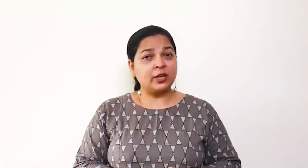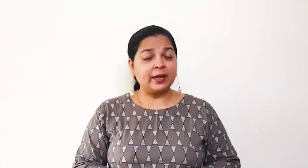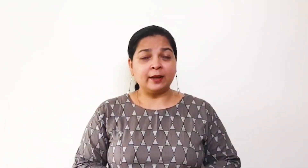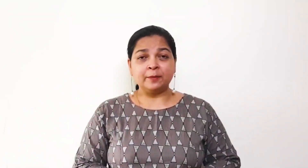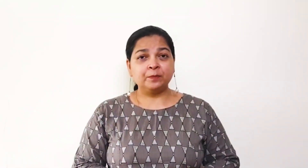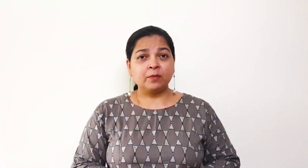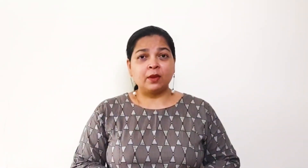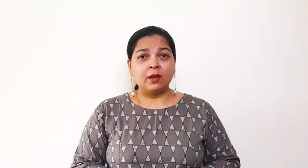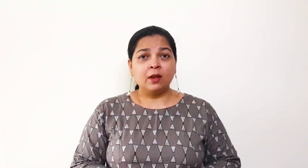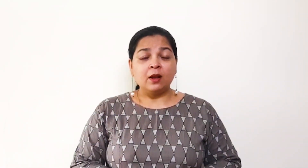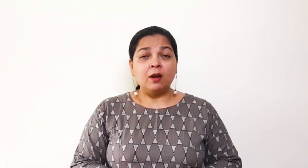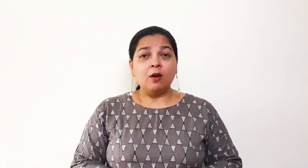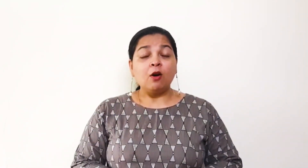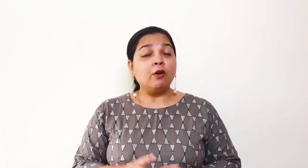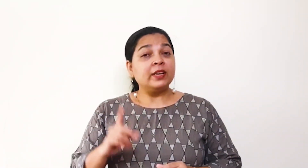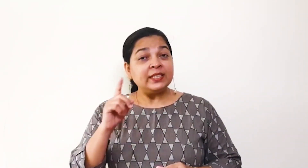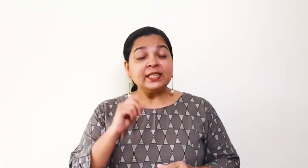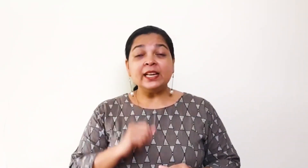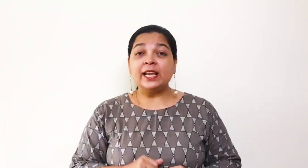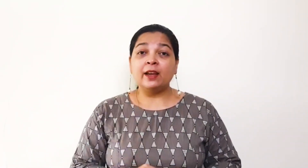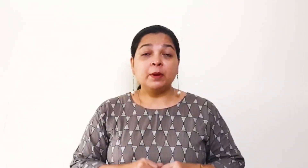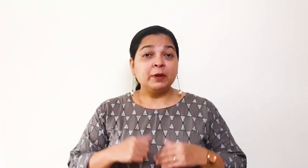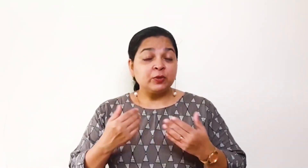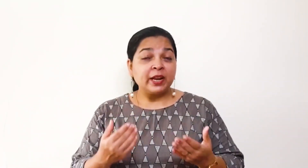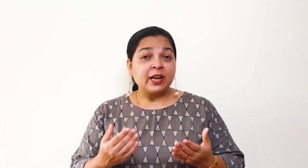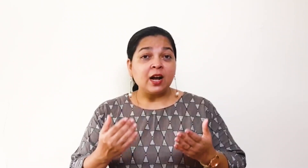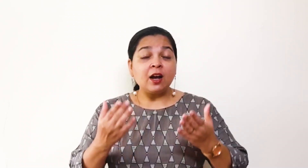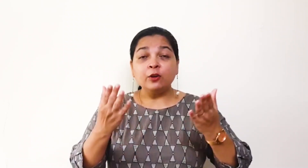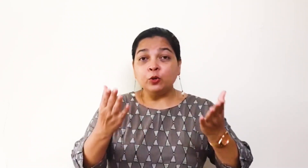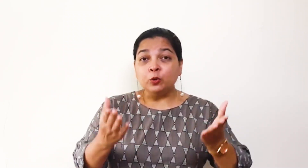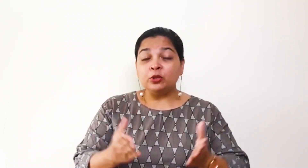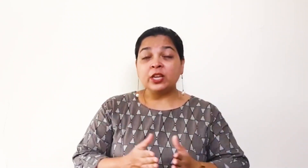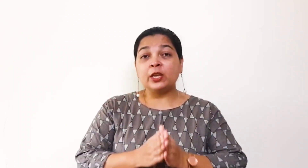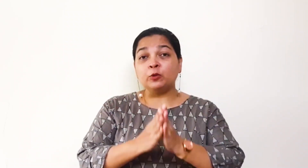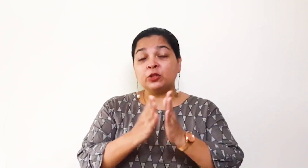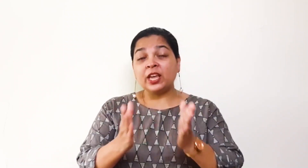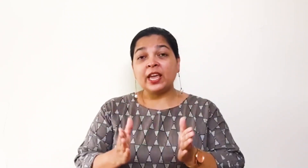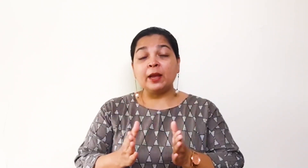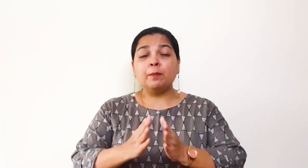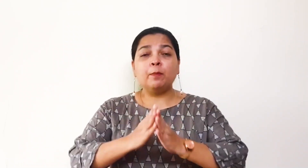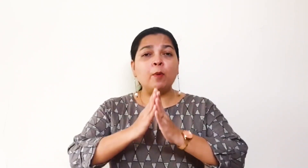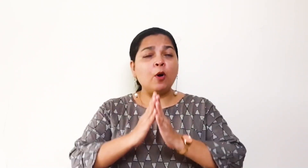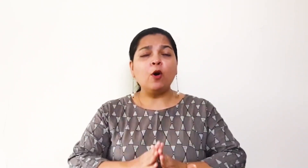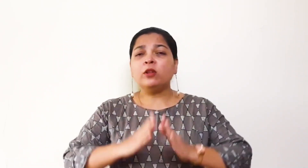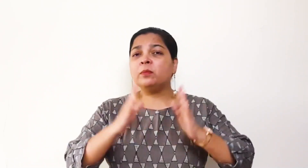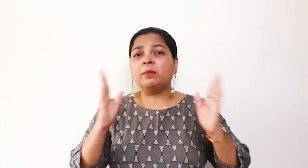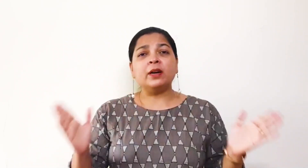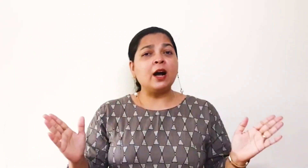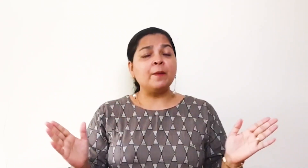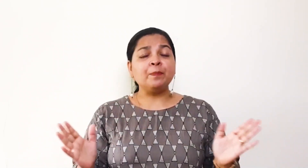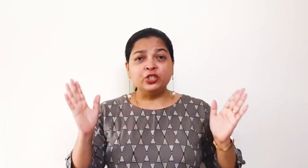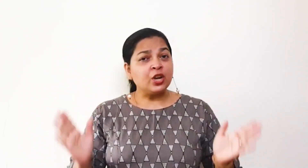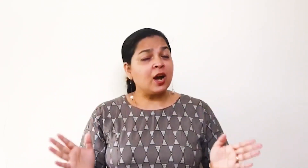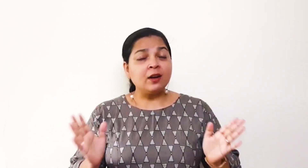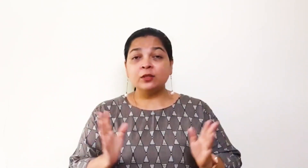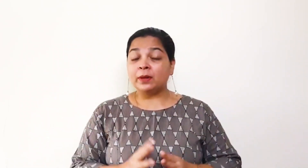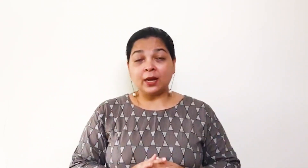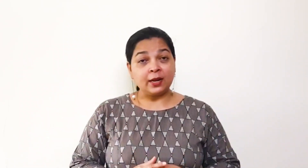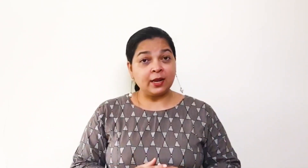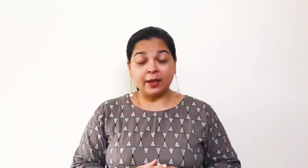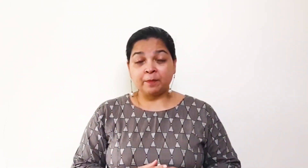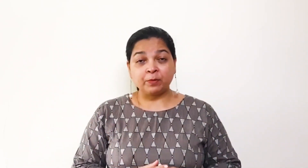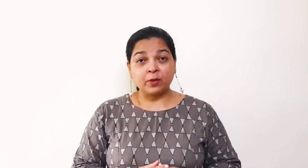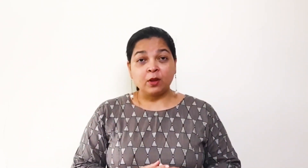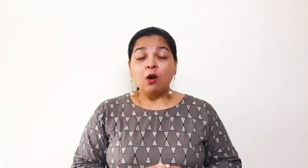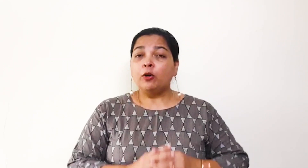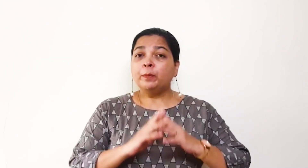ନଷ୍ଟ ହୋଇଯିବ। ଏବଂ ପରମେଶ୍ୱର ନୋହଙ୍କୁ କହିଲେ ଯେ ନୋହଙ୍କୁ ଗୋଟିଏ ଜାହାଜ ନିର୍ମାଣ କରିବାକୁ